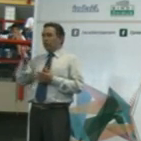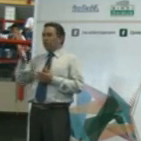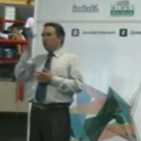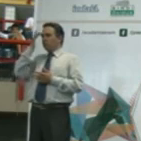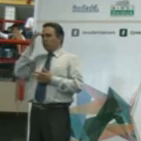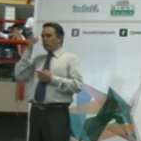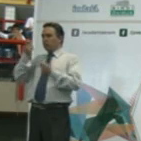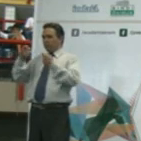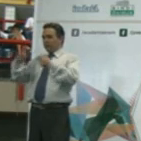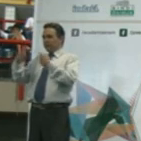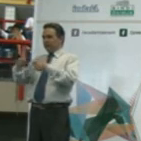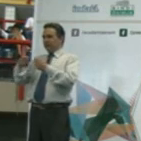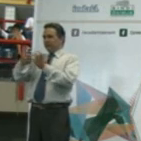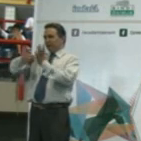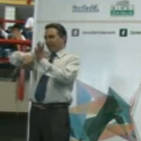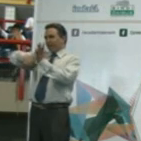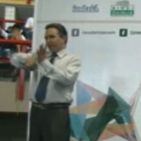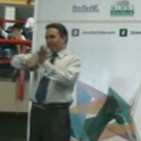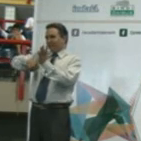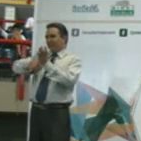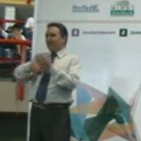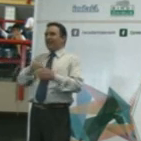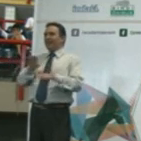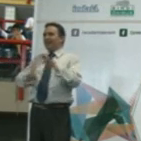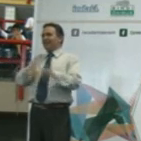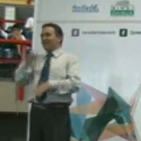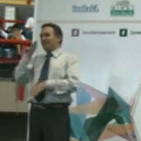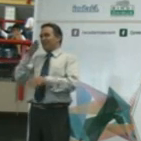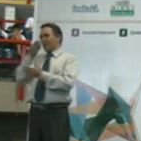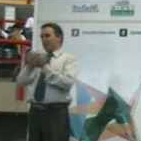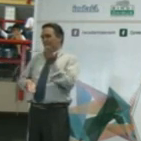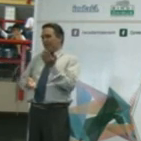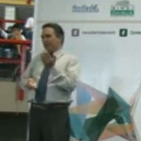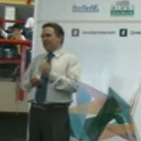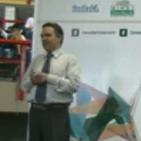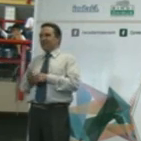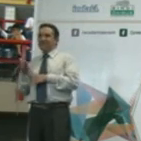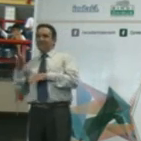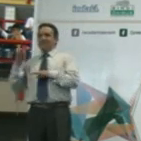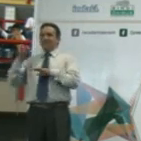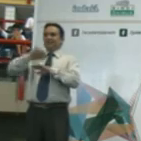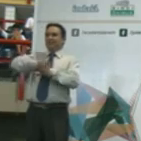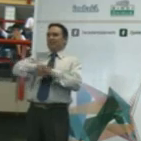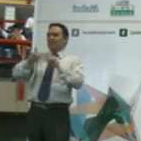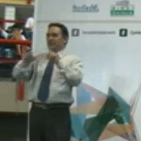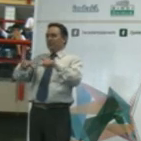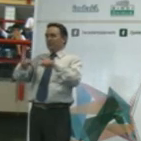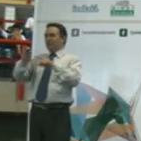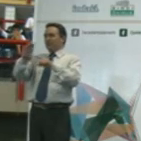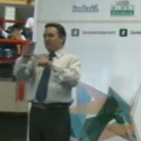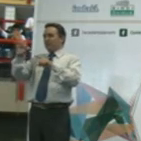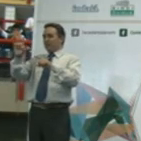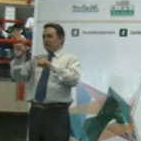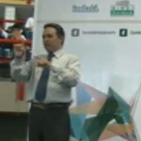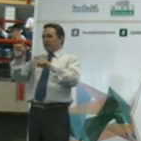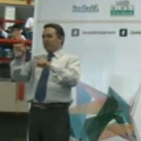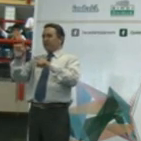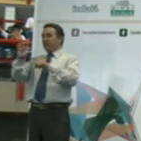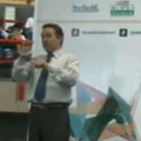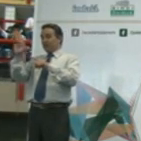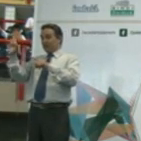da carteira de identidade na capital, pode procurar o serviço de coordenadoria de identificação humana e